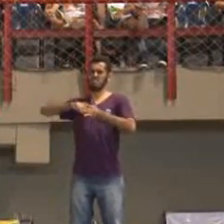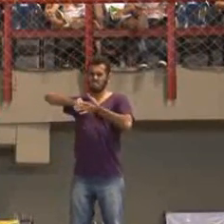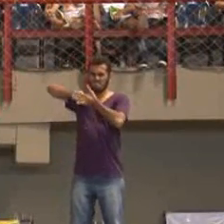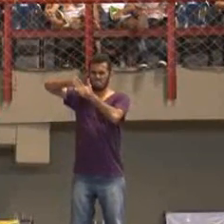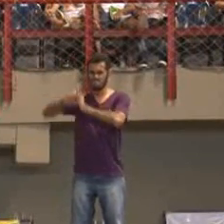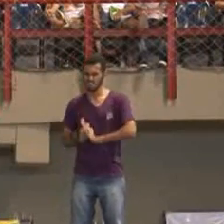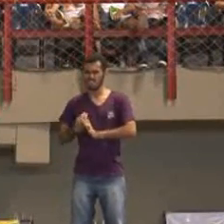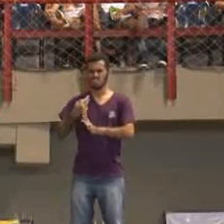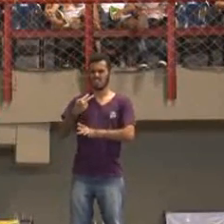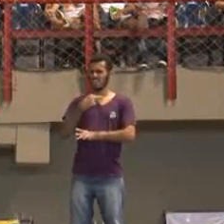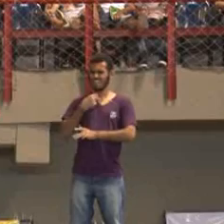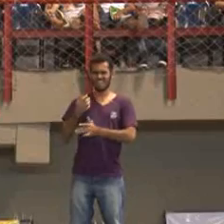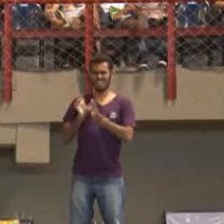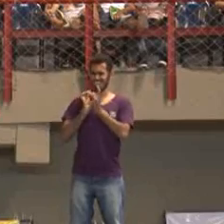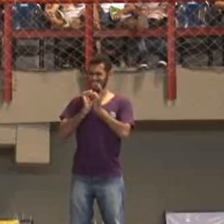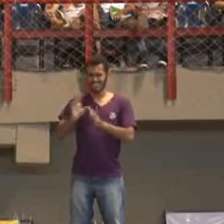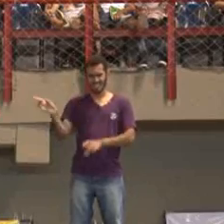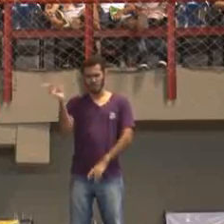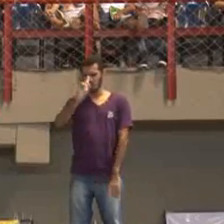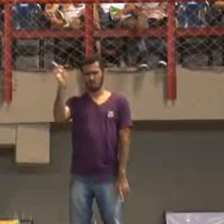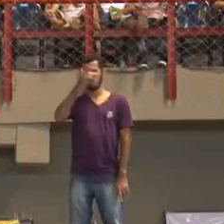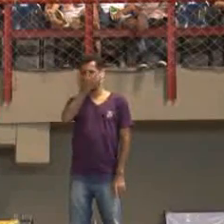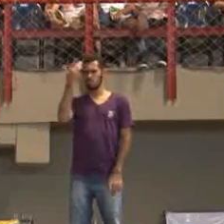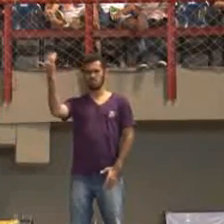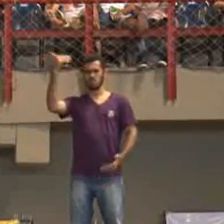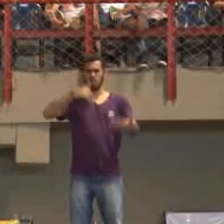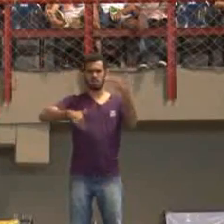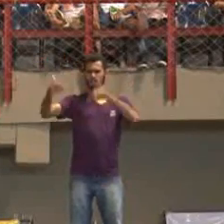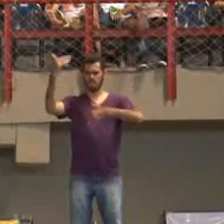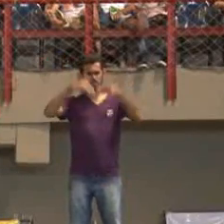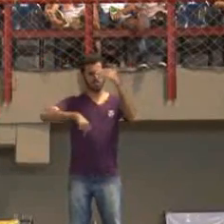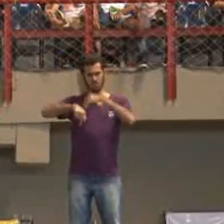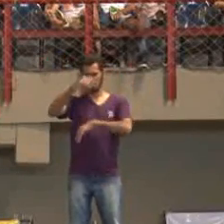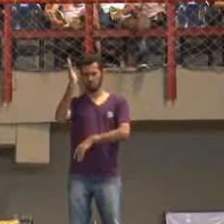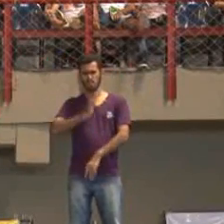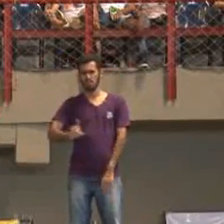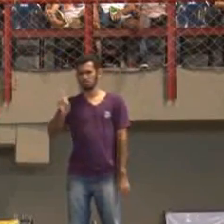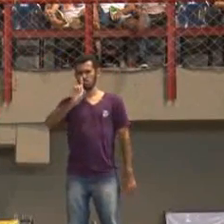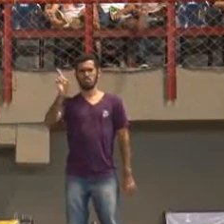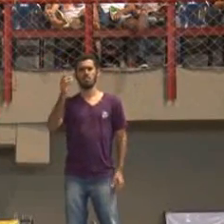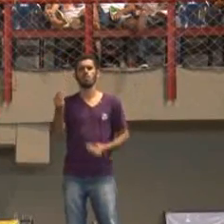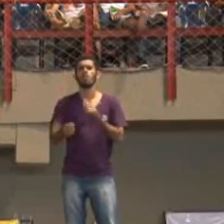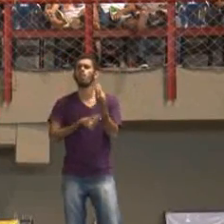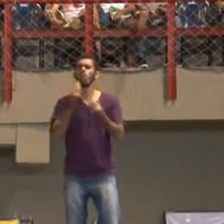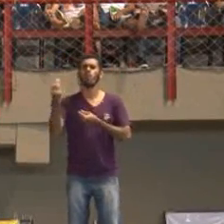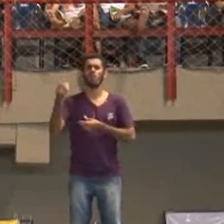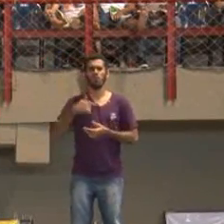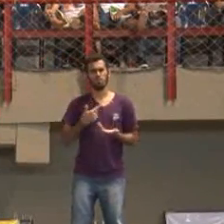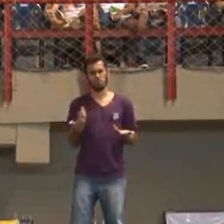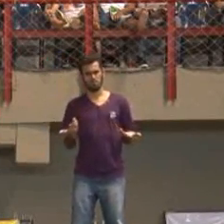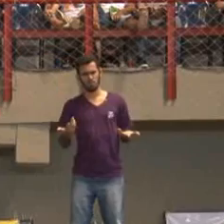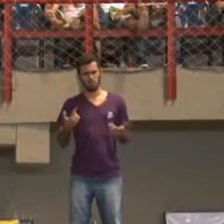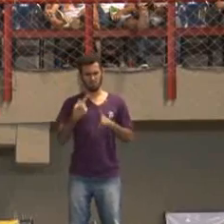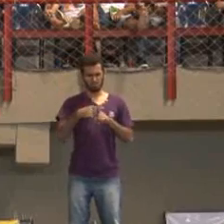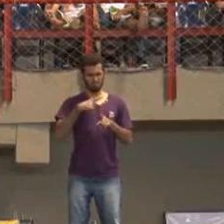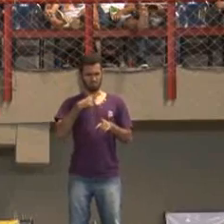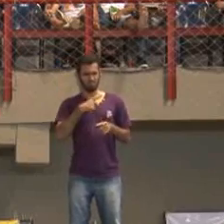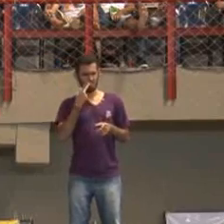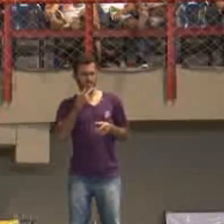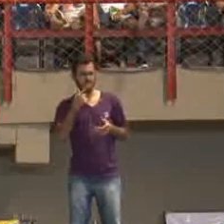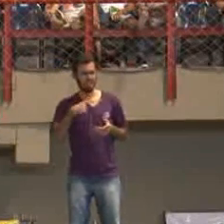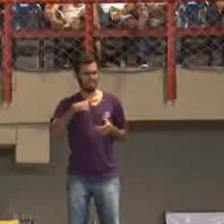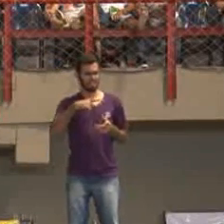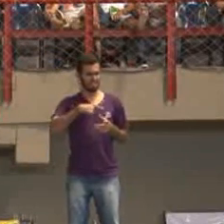invasores? Bárbaros. Passou, né? Então, se os direitos